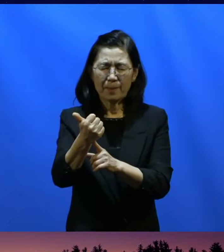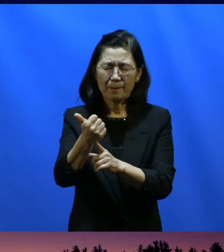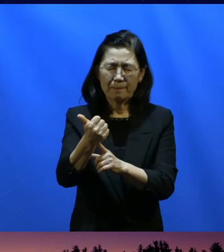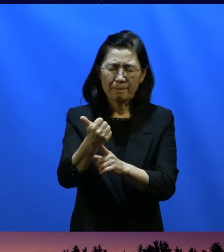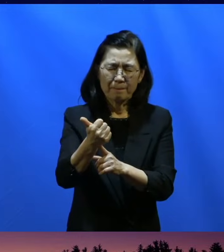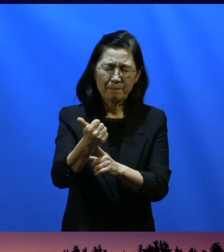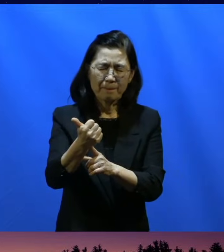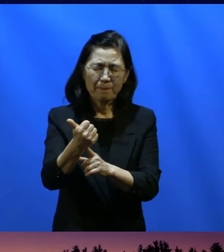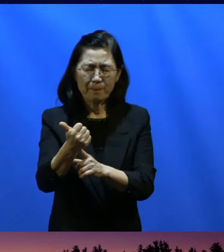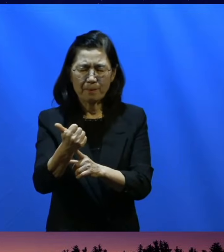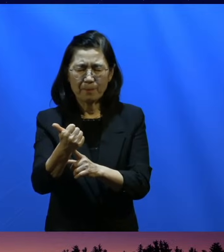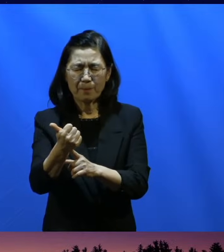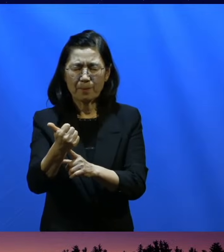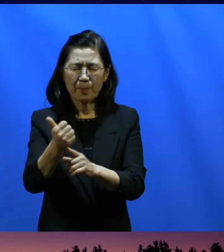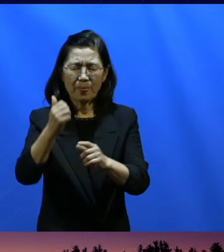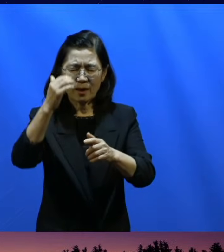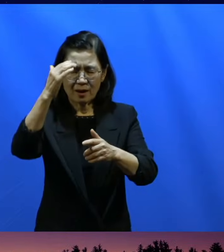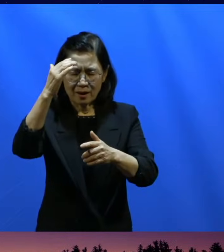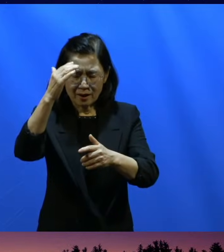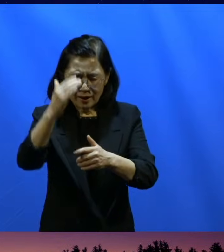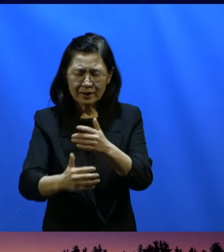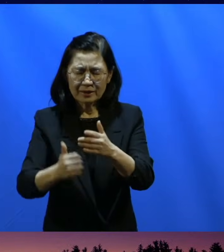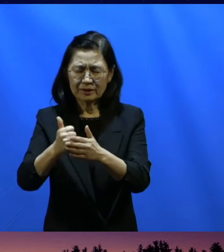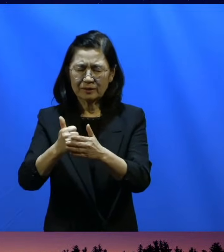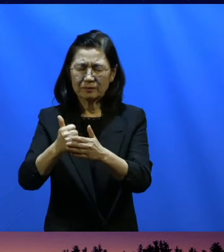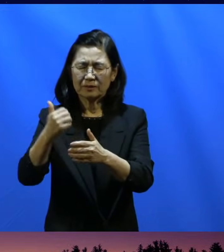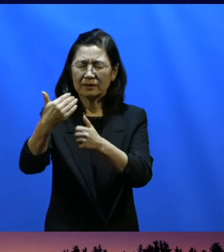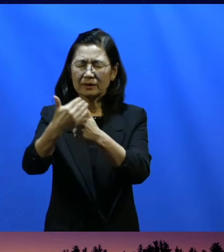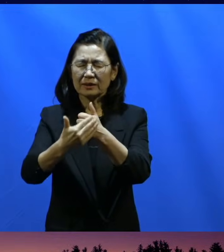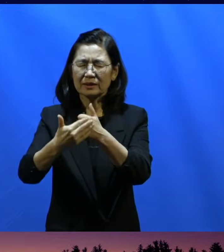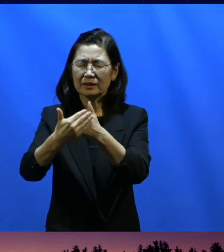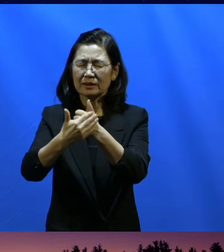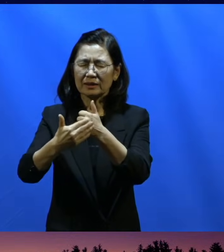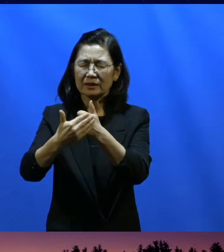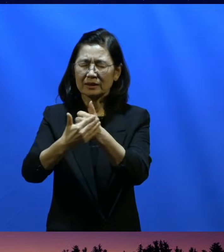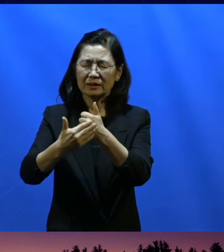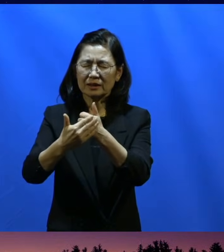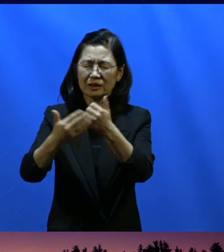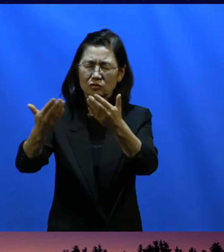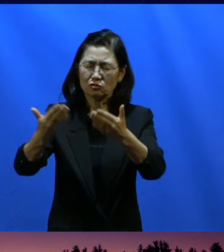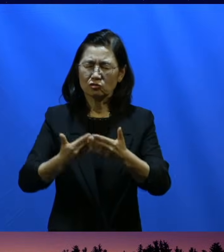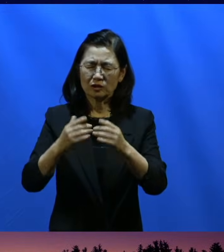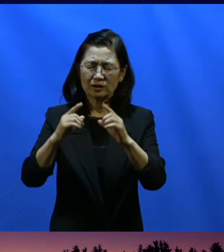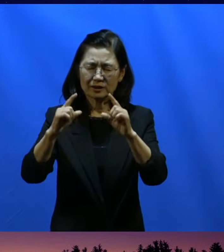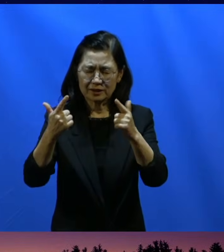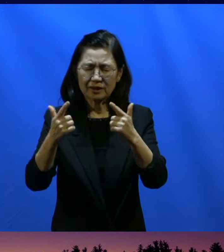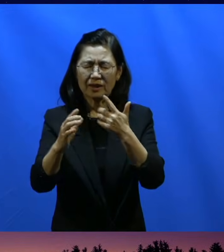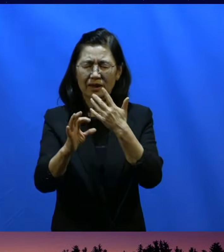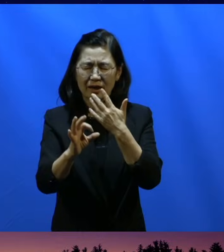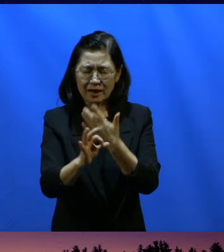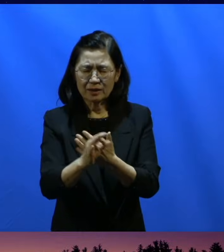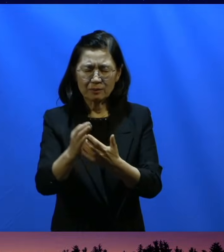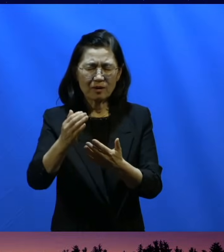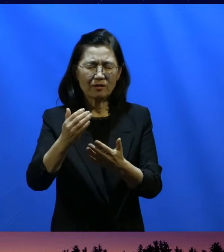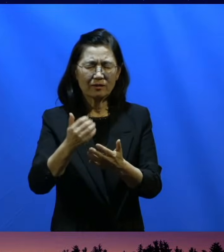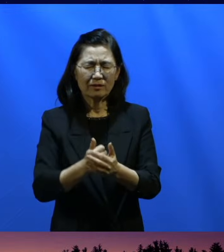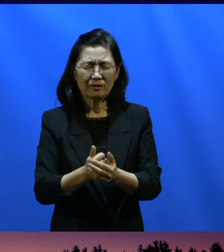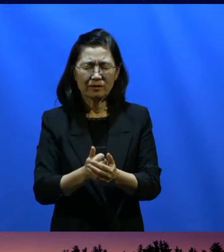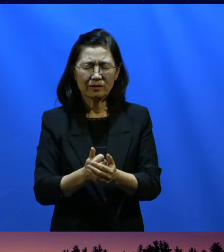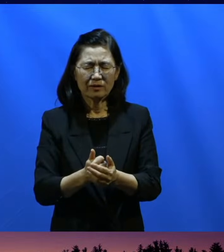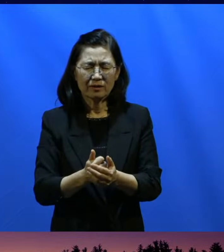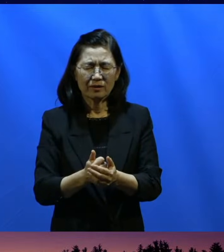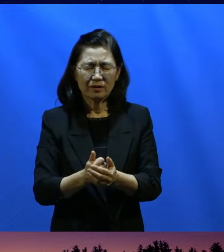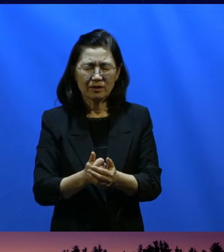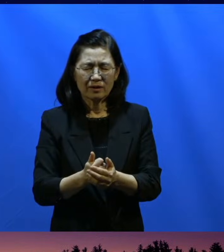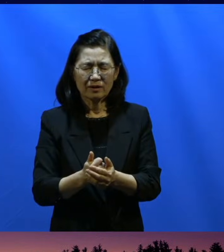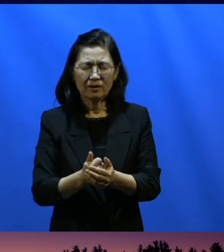그래서 당신이 나에게 이 은혜를 베풀지 않으면 당신을 가게 하지 않겠다고 했던 그 야복나루의 그 야곱의 심정이 오늘 우리가